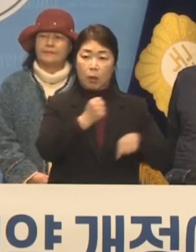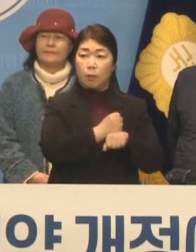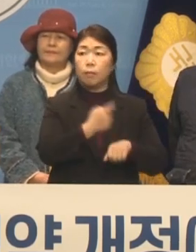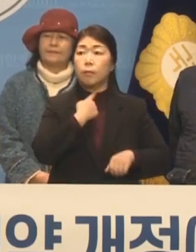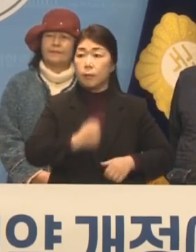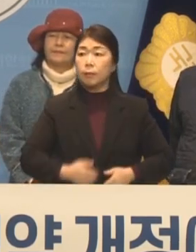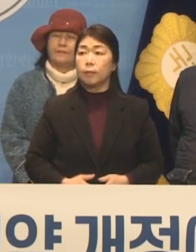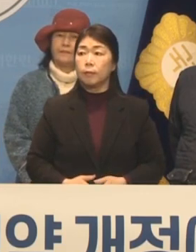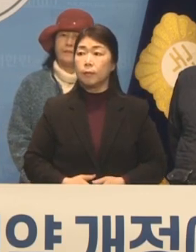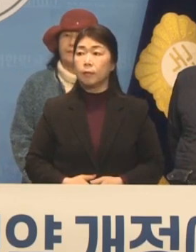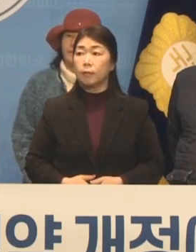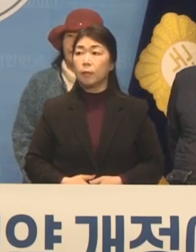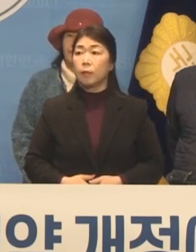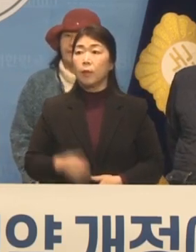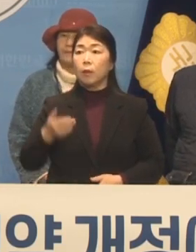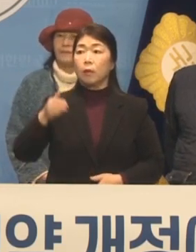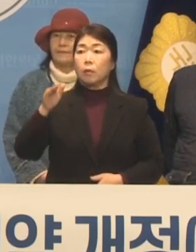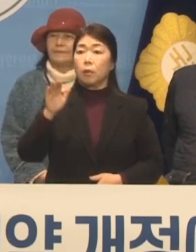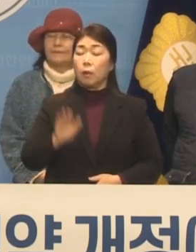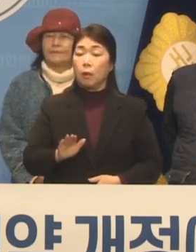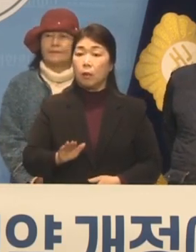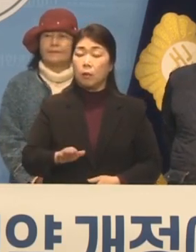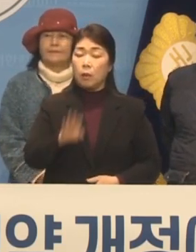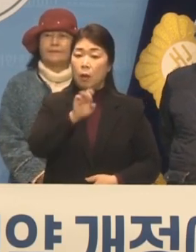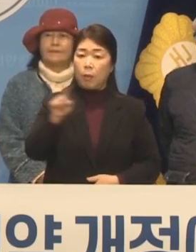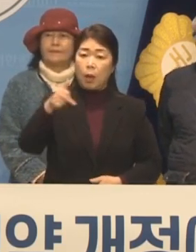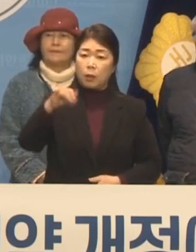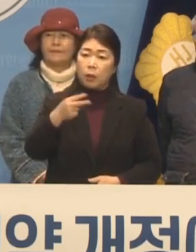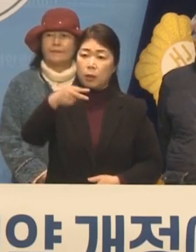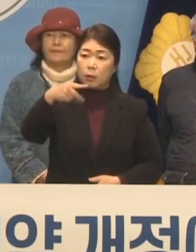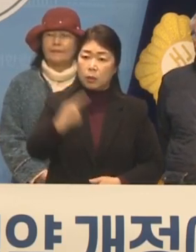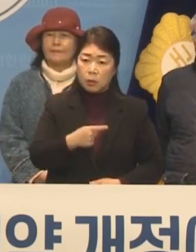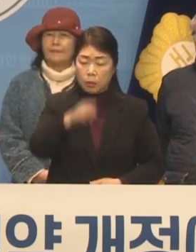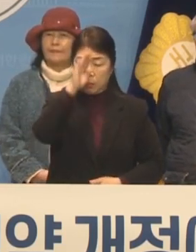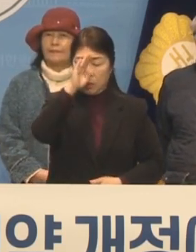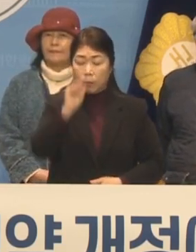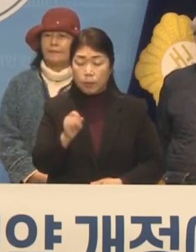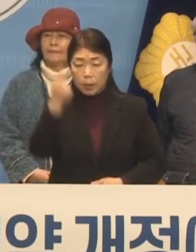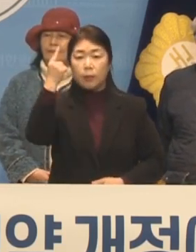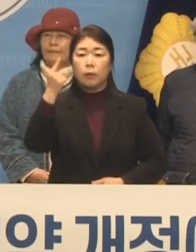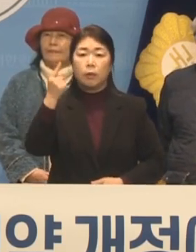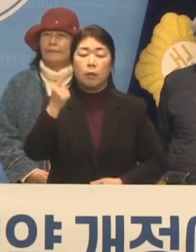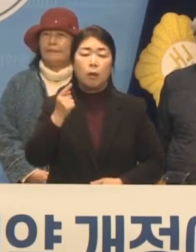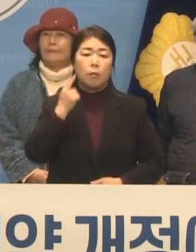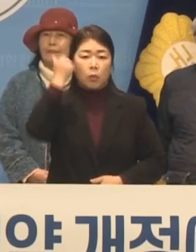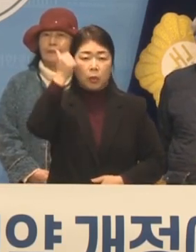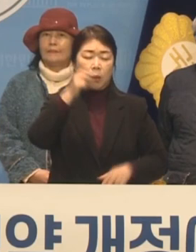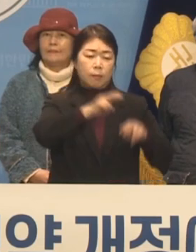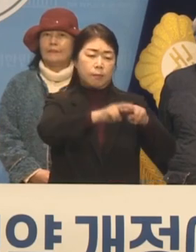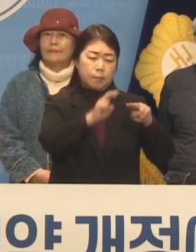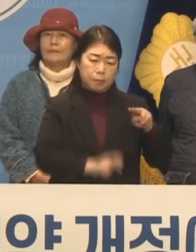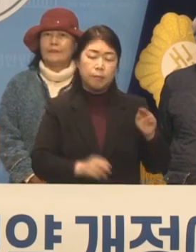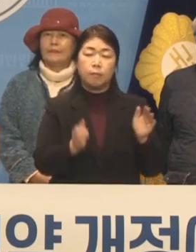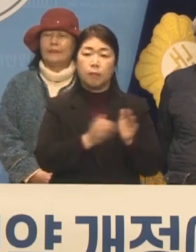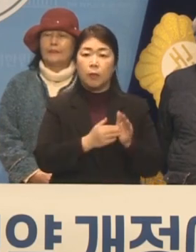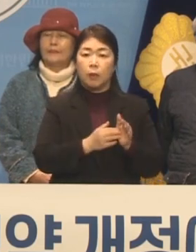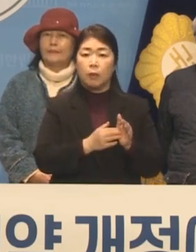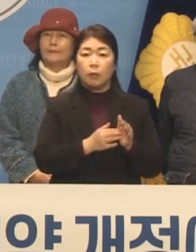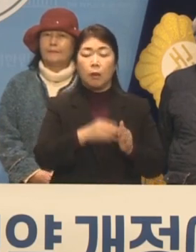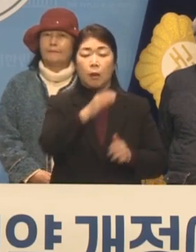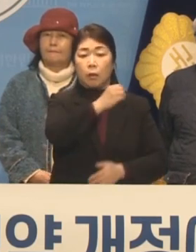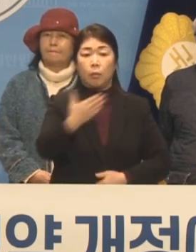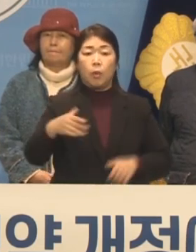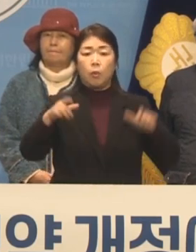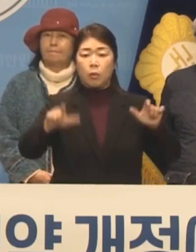걸어왔습니다. 그런데 이 파킨슨 병을 얻게 되어서 목회를 은퇴하고